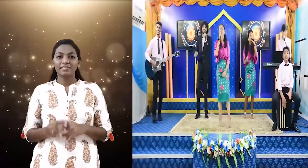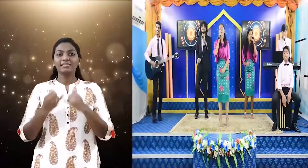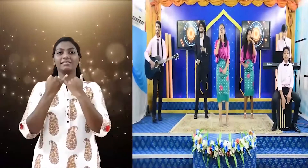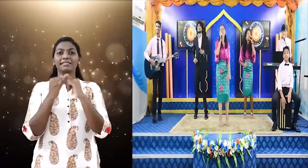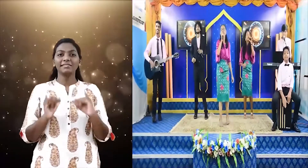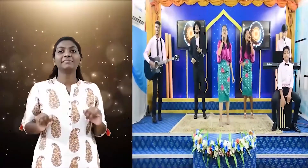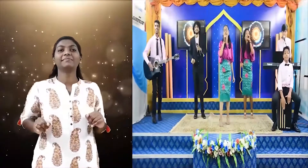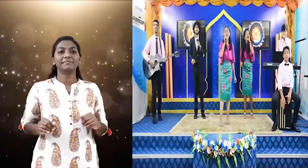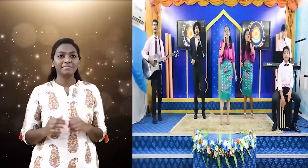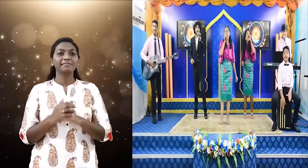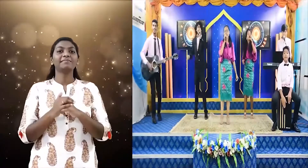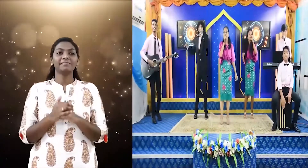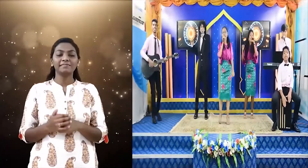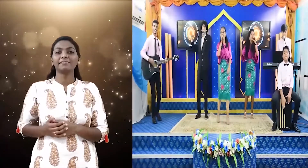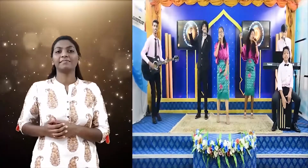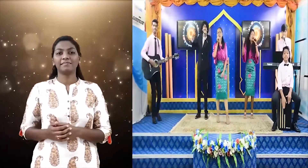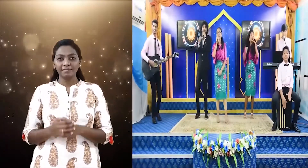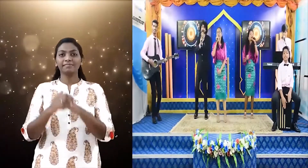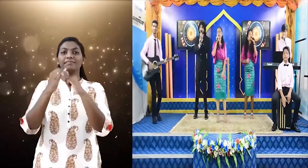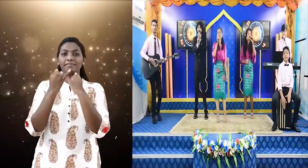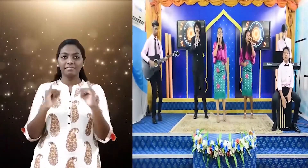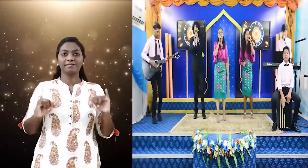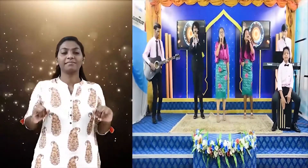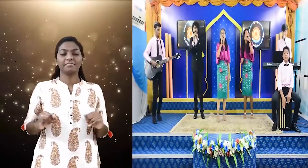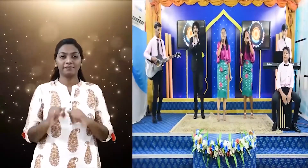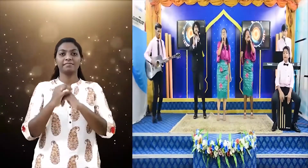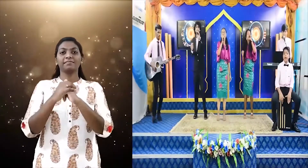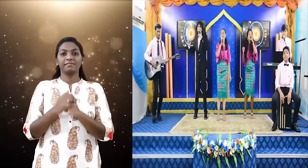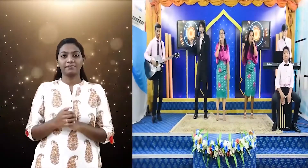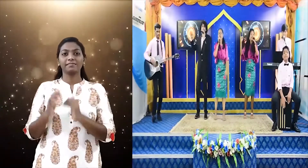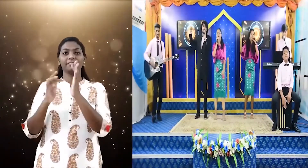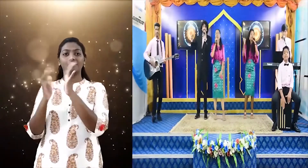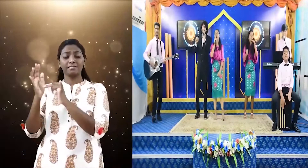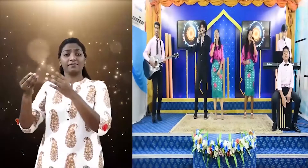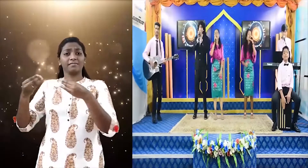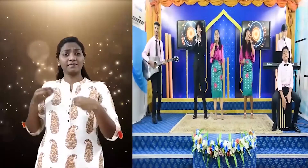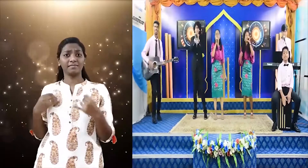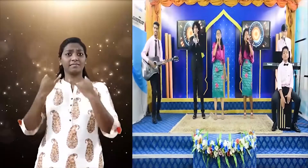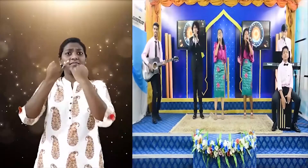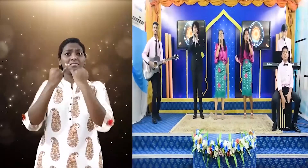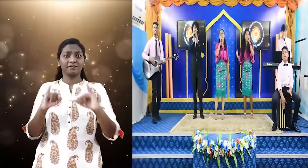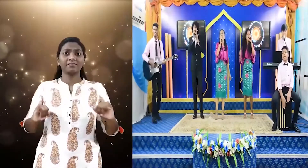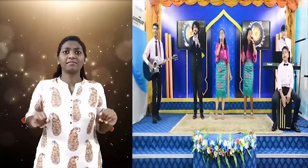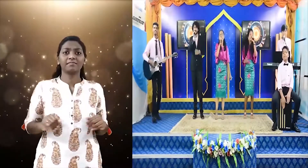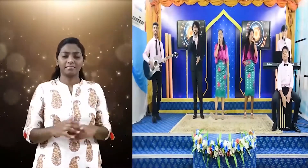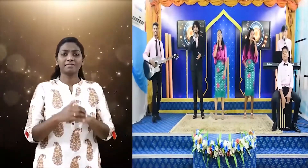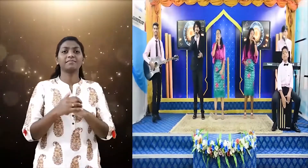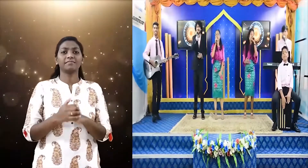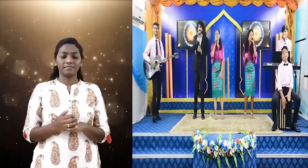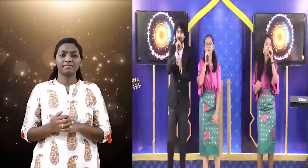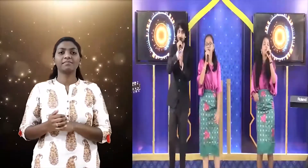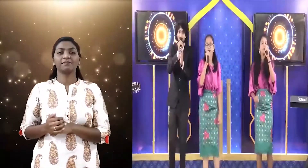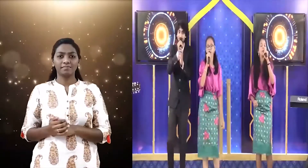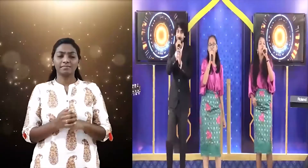आजादी आजादी आजादी, यीशु में